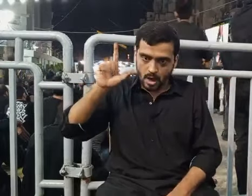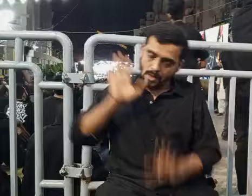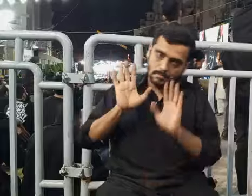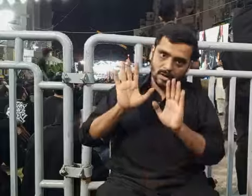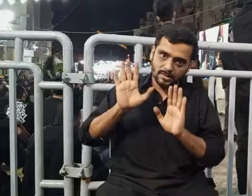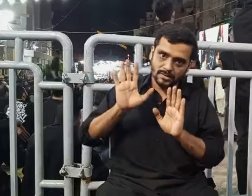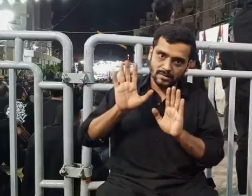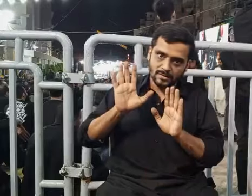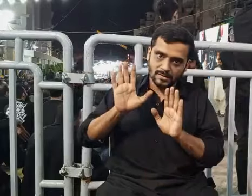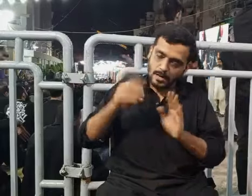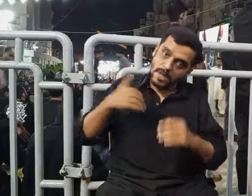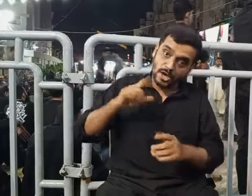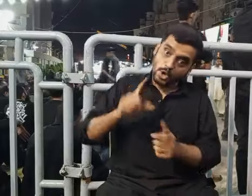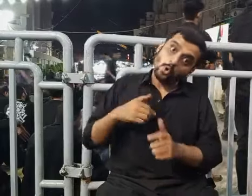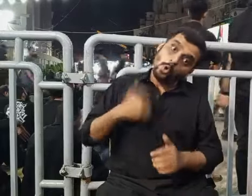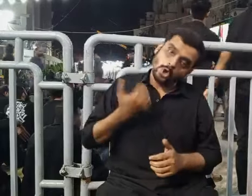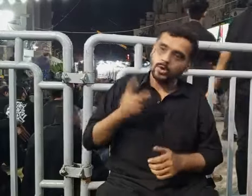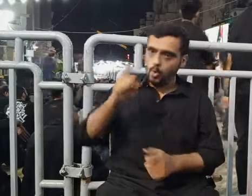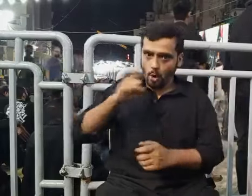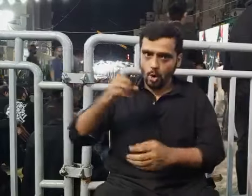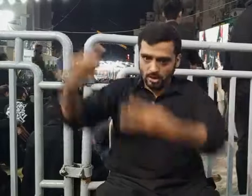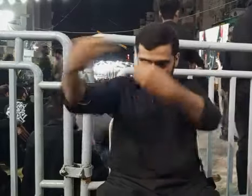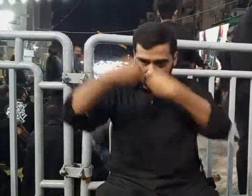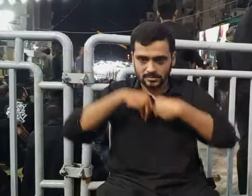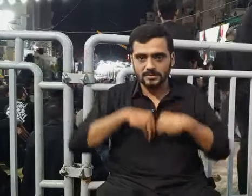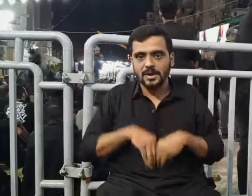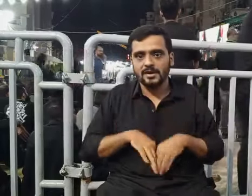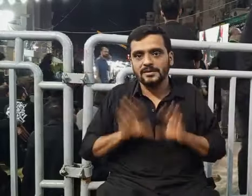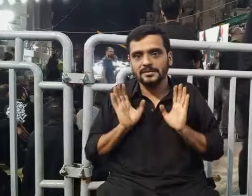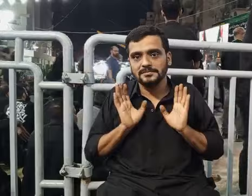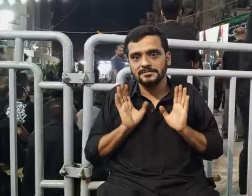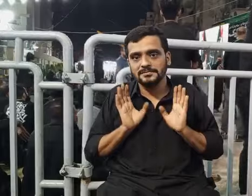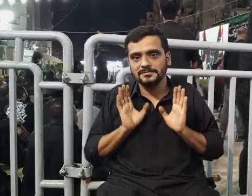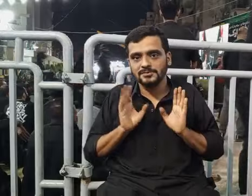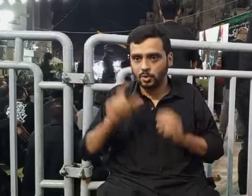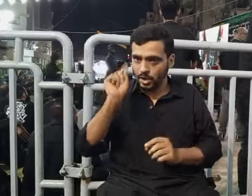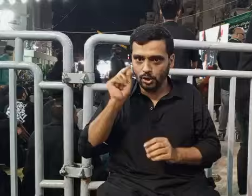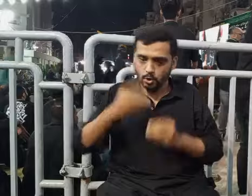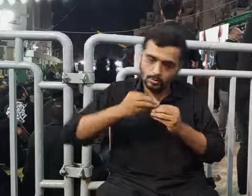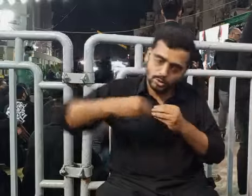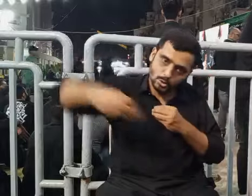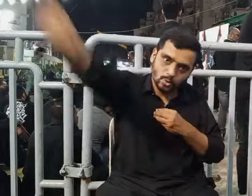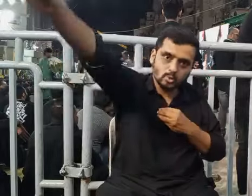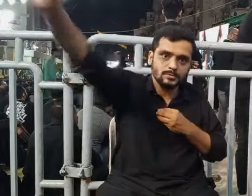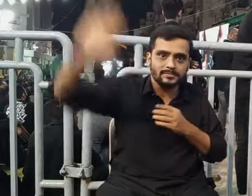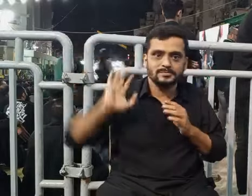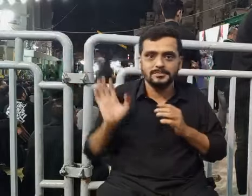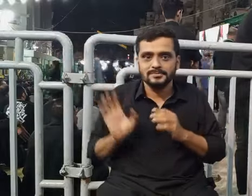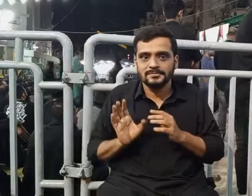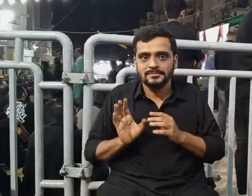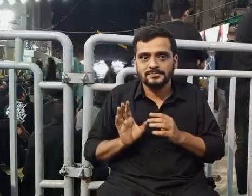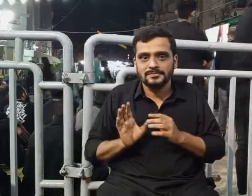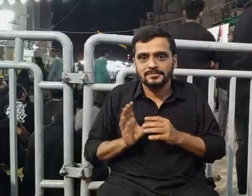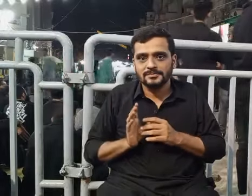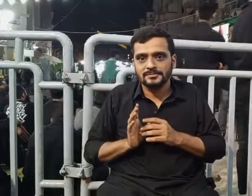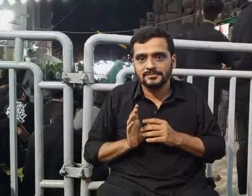آتا ہے مجھ کو اپنی ثنا کرنے سے حجاب گندم کے کھانے سے وہ ہوئے مورد عقاب. میں نے بغیر من